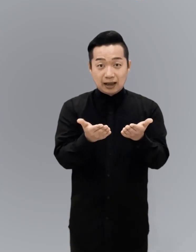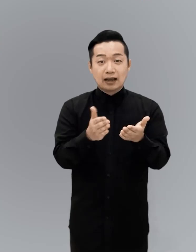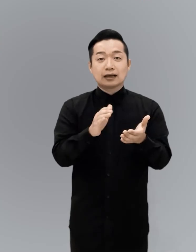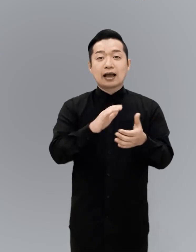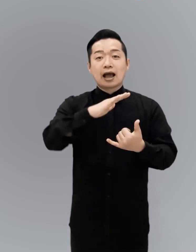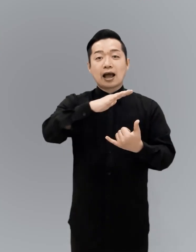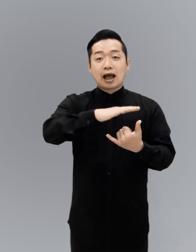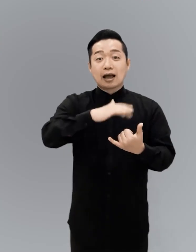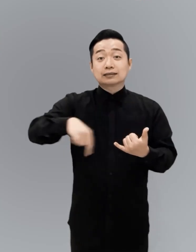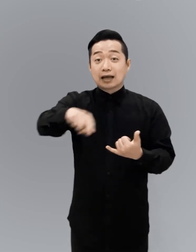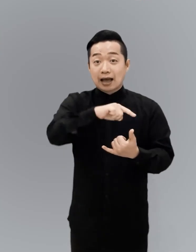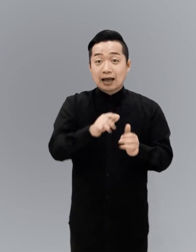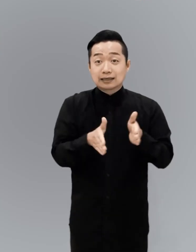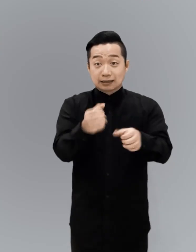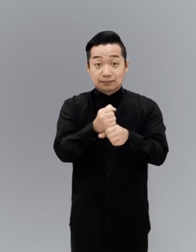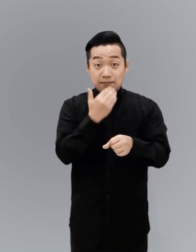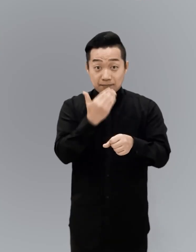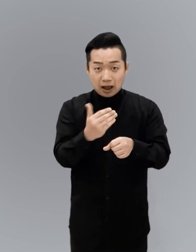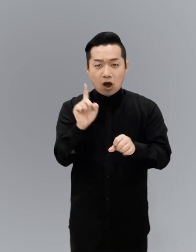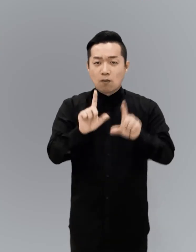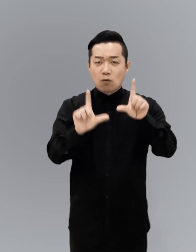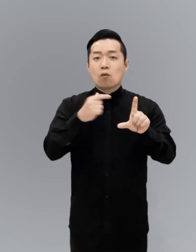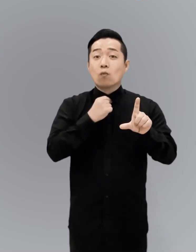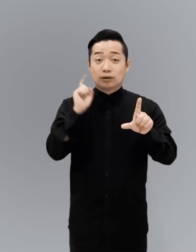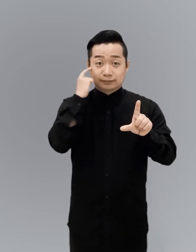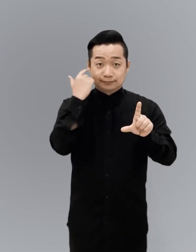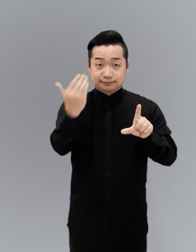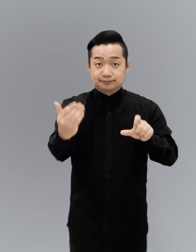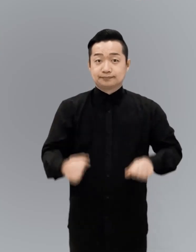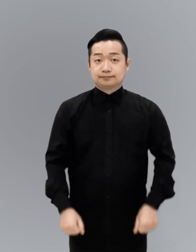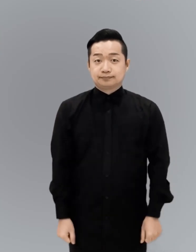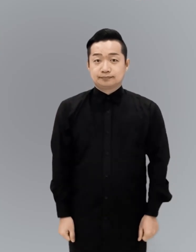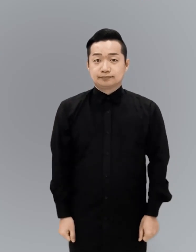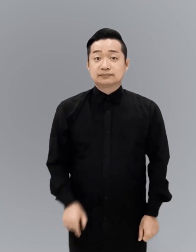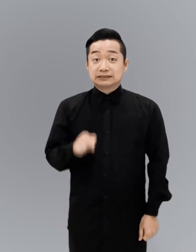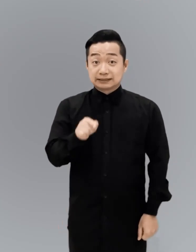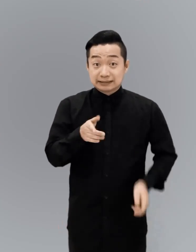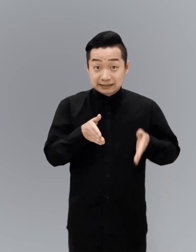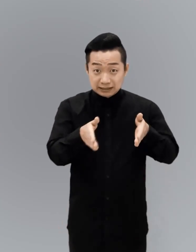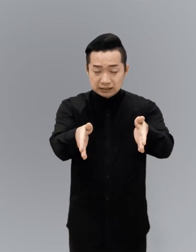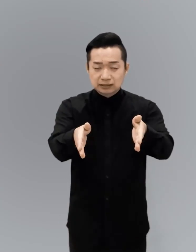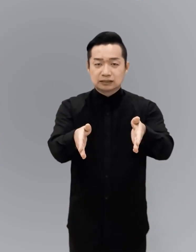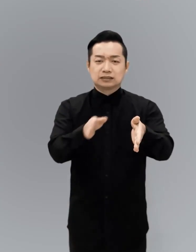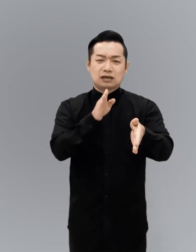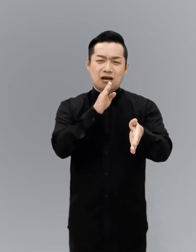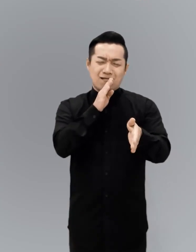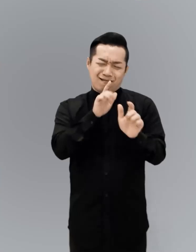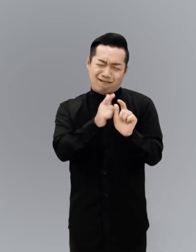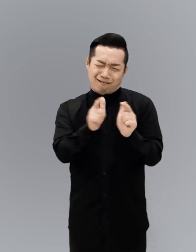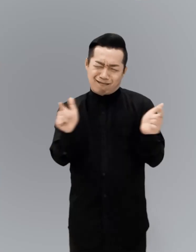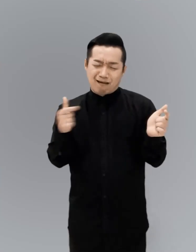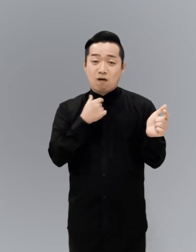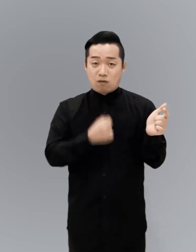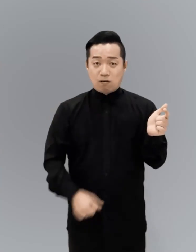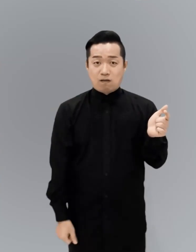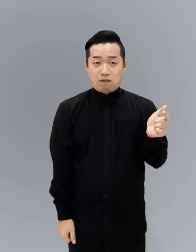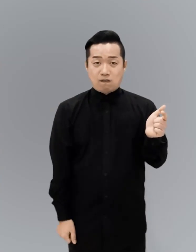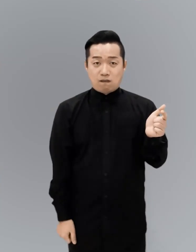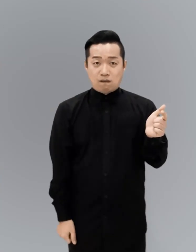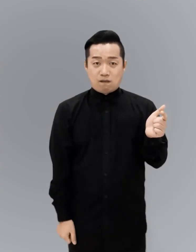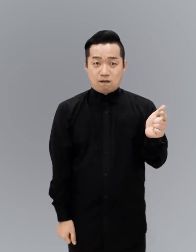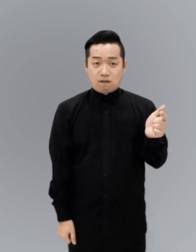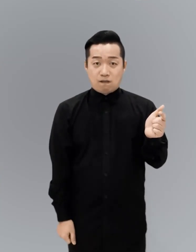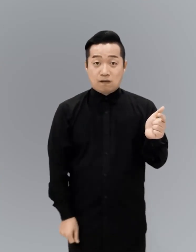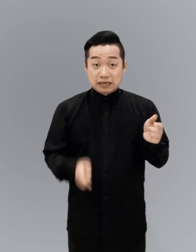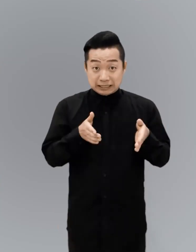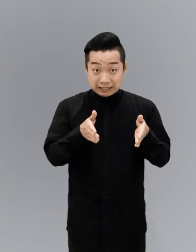그림책으로 아이들에게 길을 만들어줄 수 있다면 어떤 모습이길 바라시나요? 그 길은 정말 다양했으면